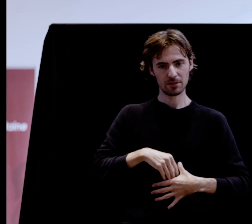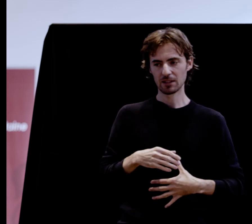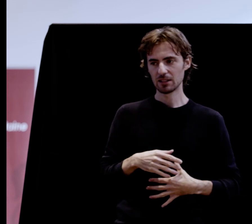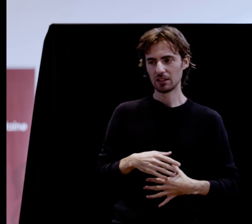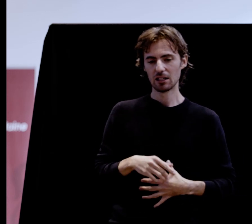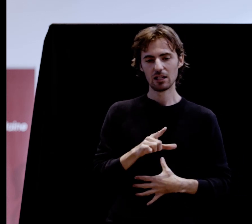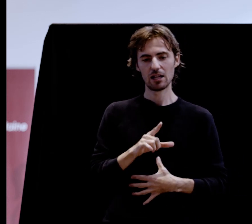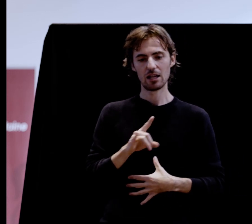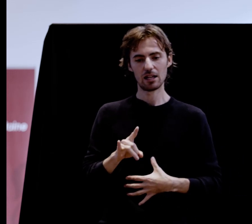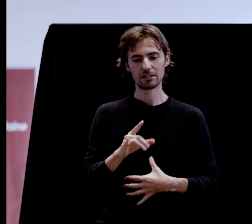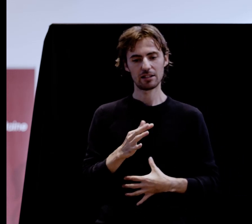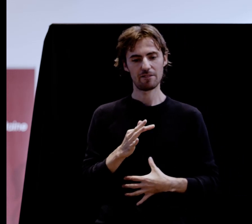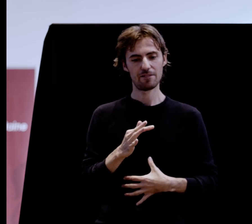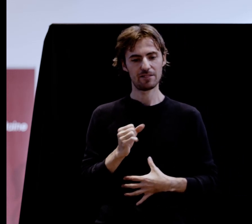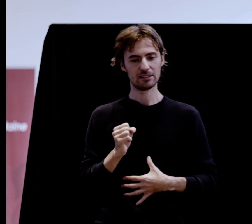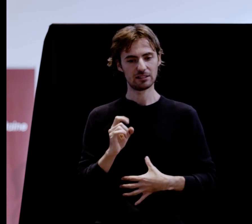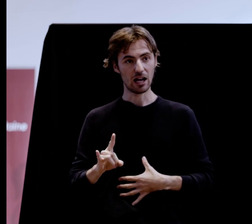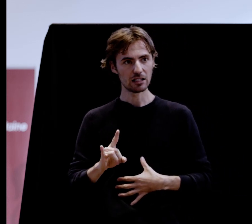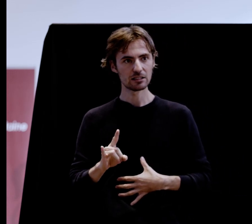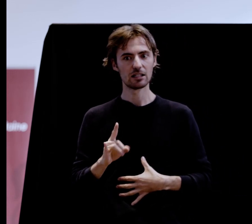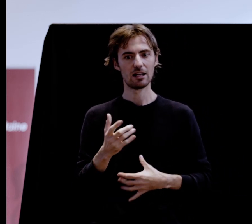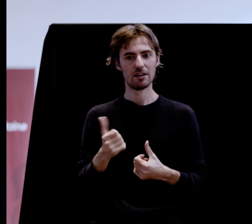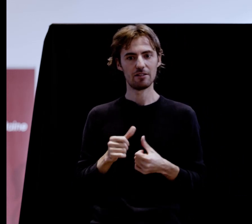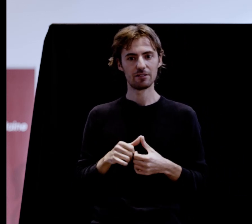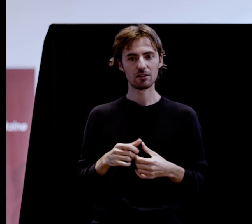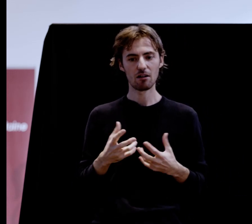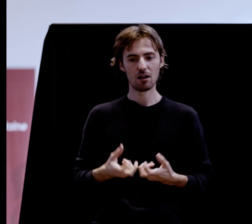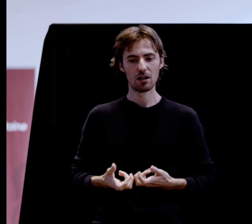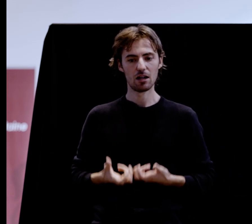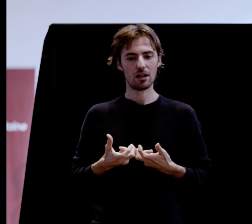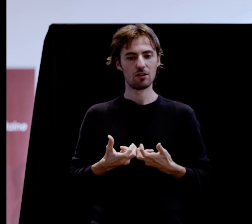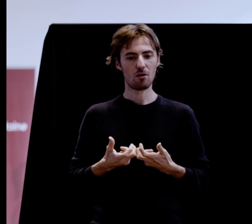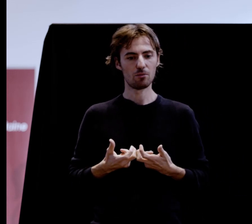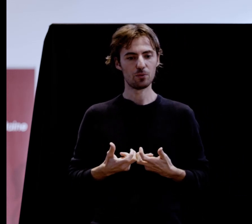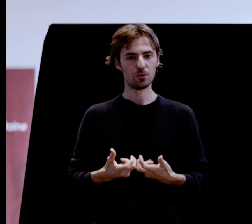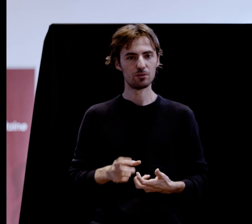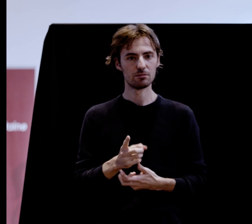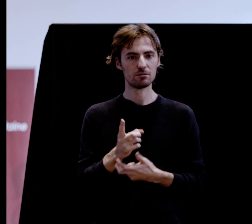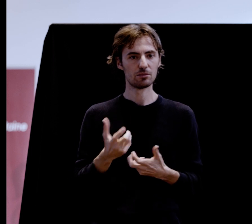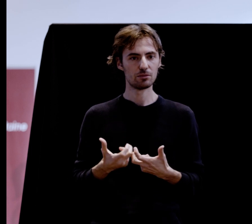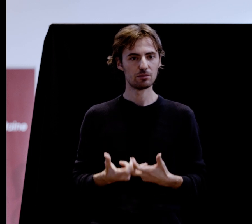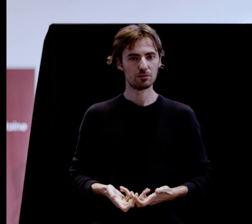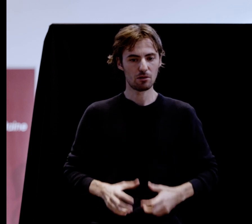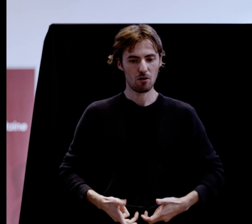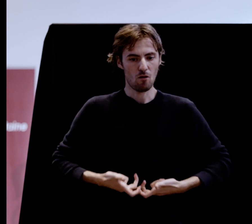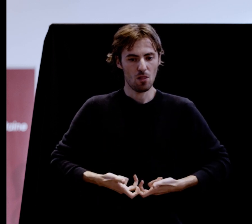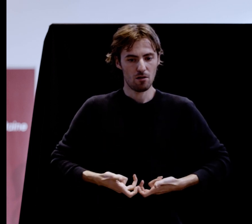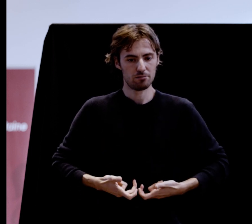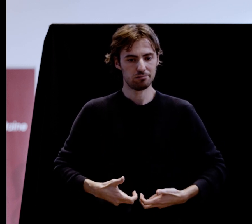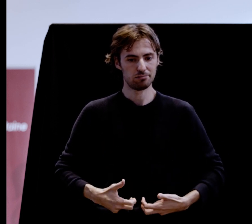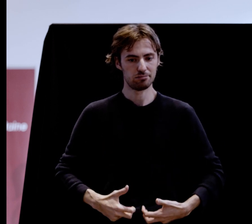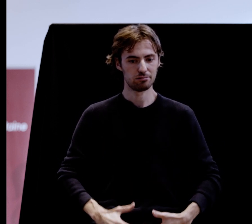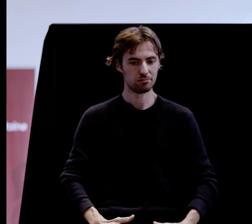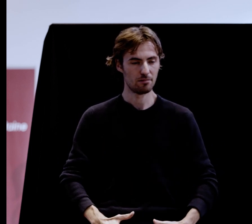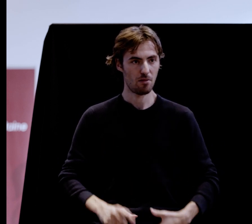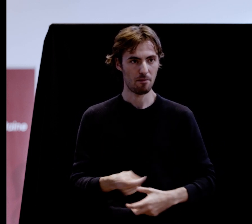la LH et la FSH fait descendre les testicules qui sont dans l'abdomen, dans le ventre, dans les